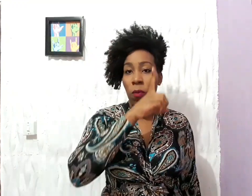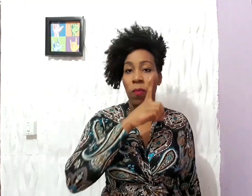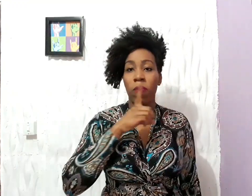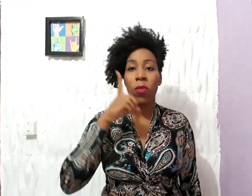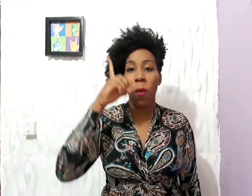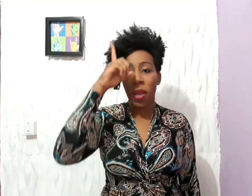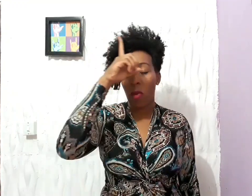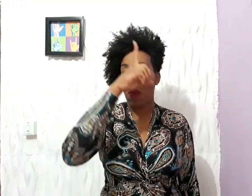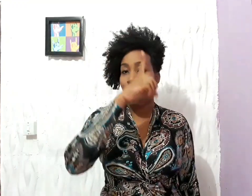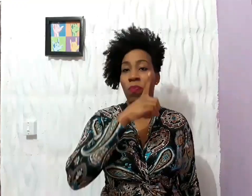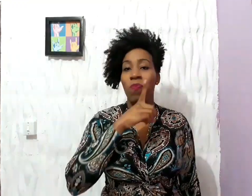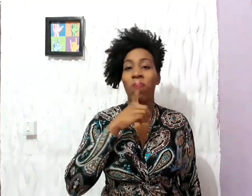ó. Domingo.